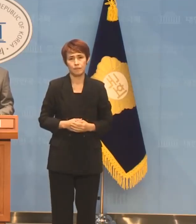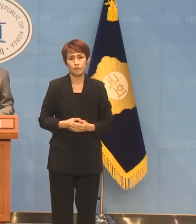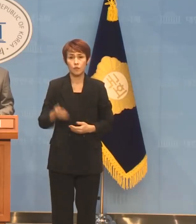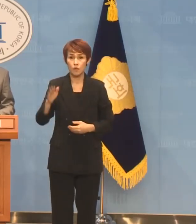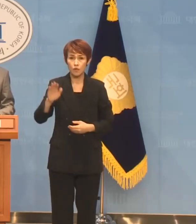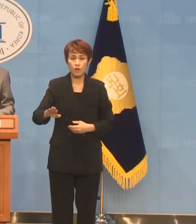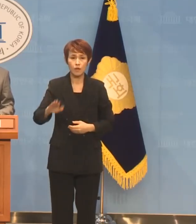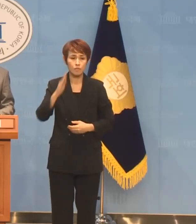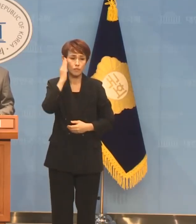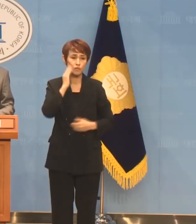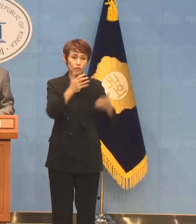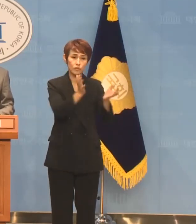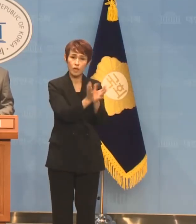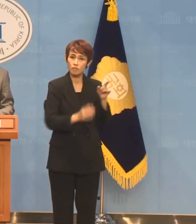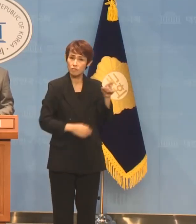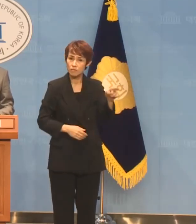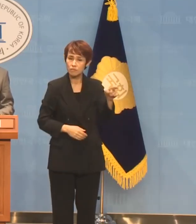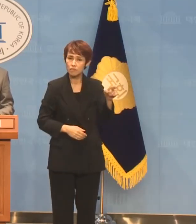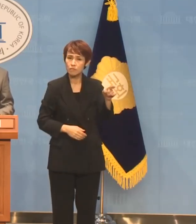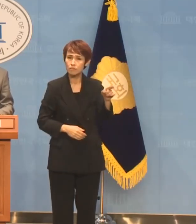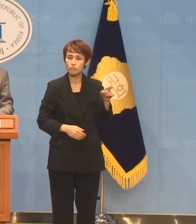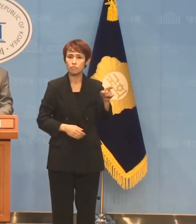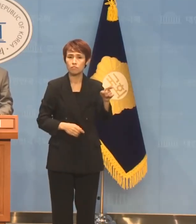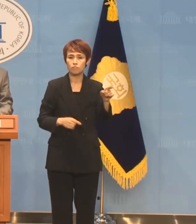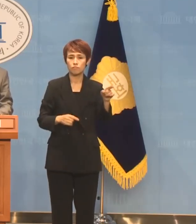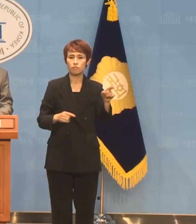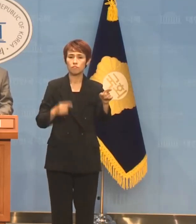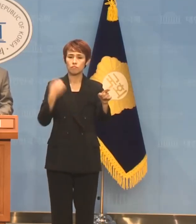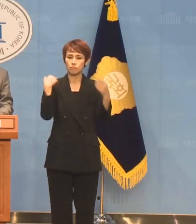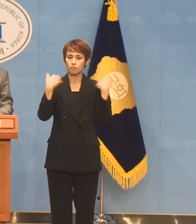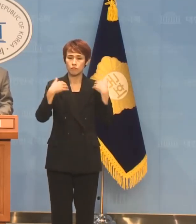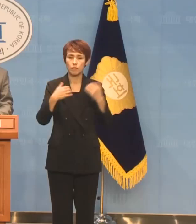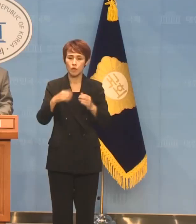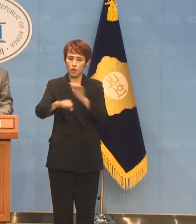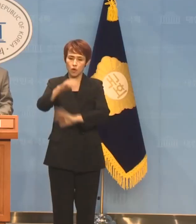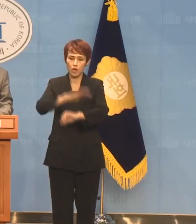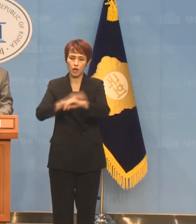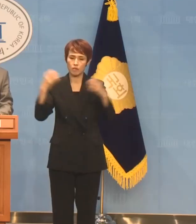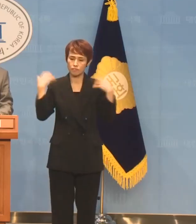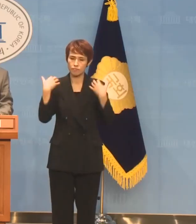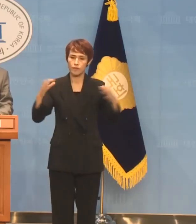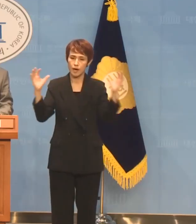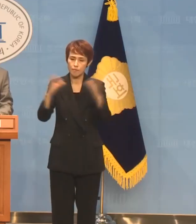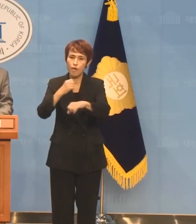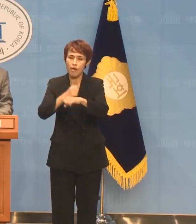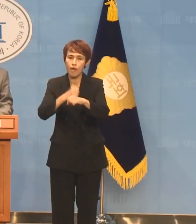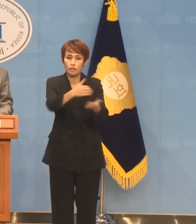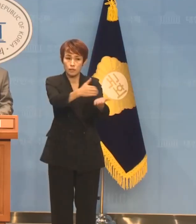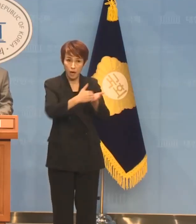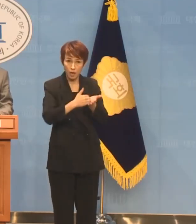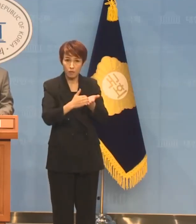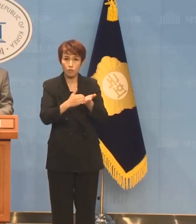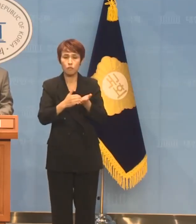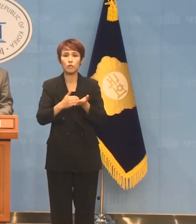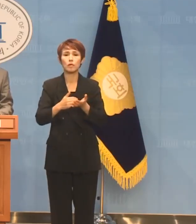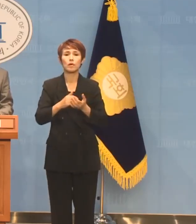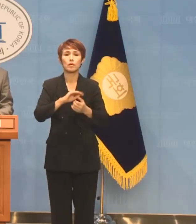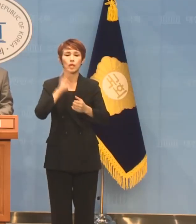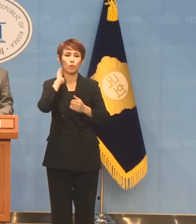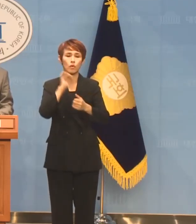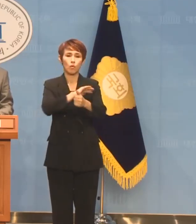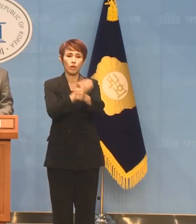그러나 더불어민주당은 협의체 구성을 제안해 놓고 동시에 한덕수 대통령 권한대행을